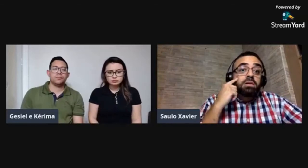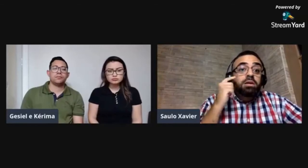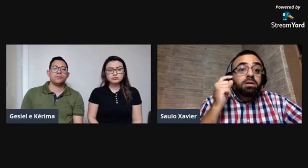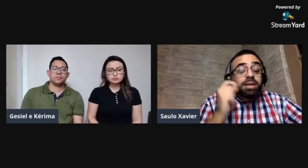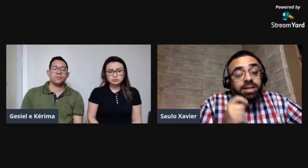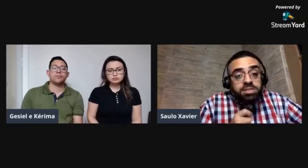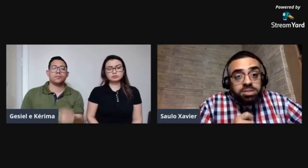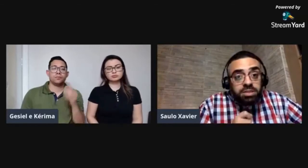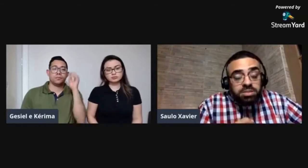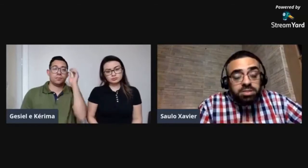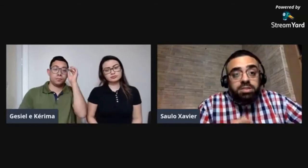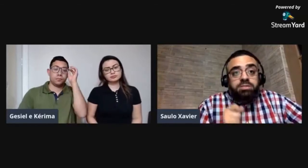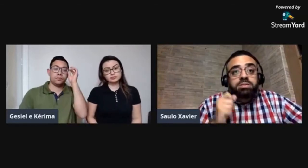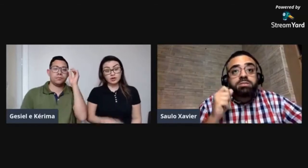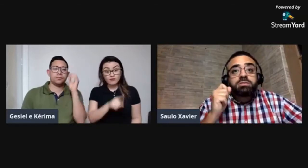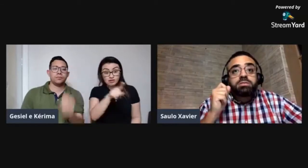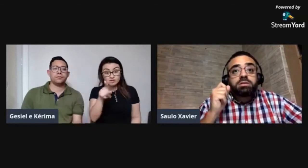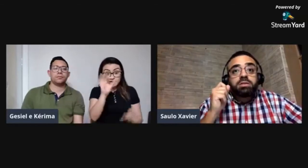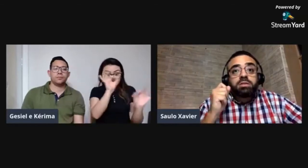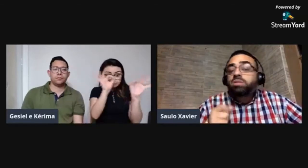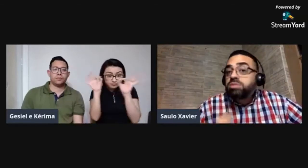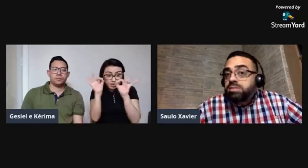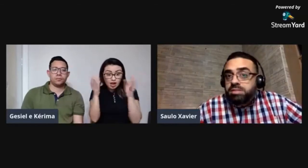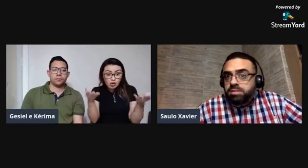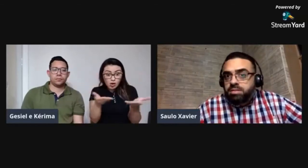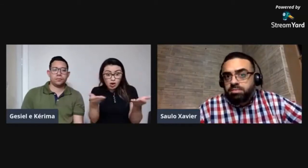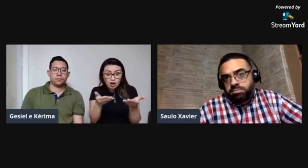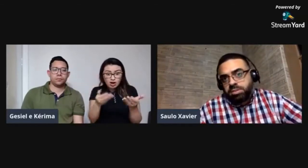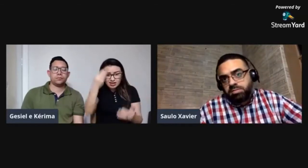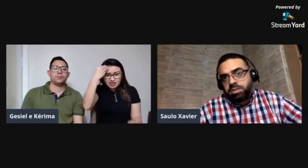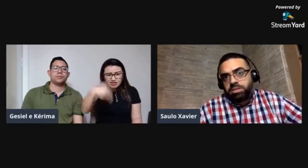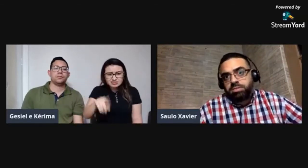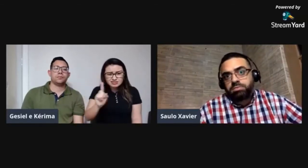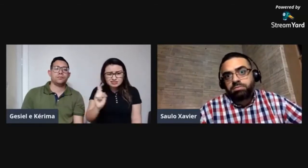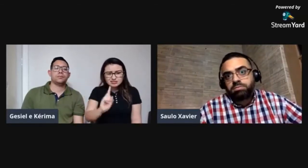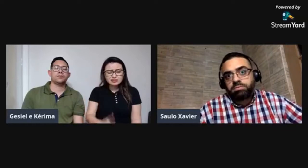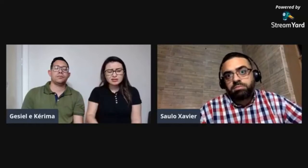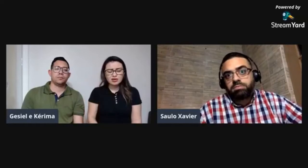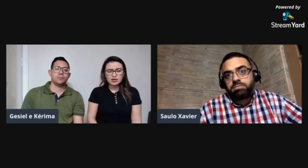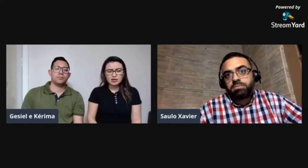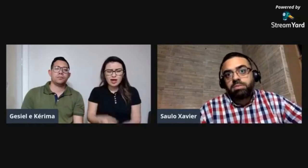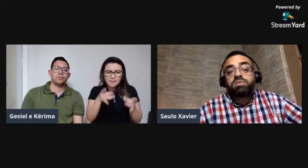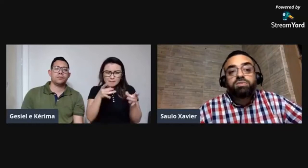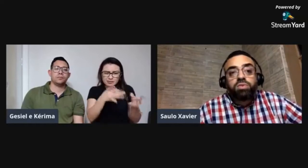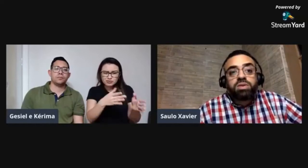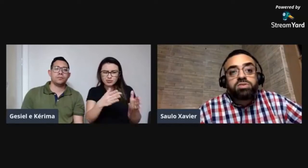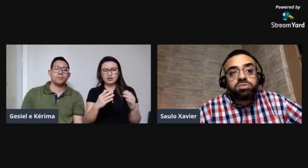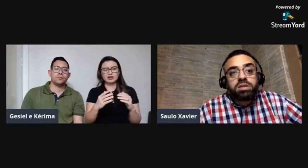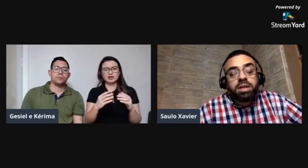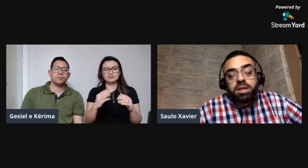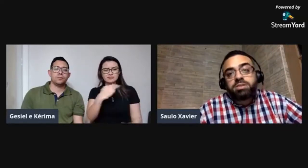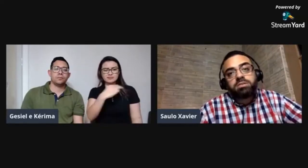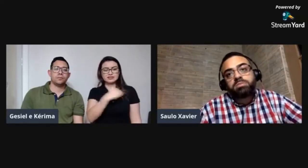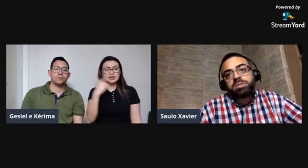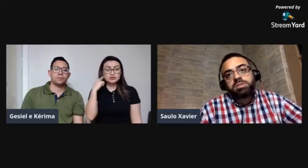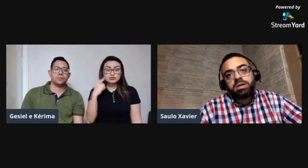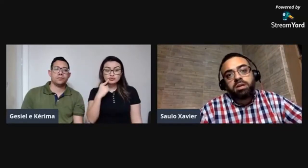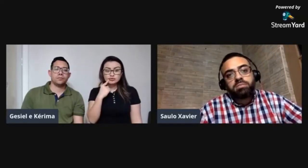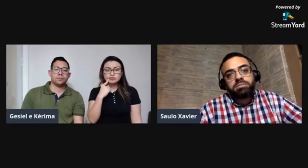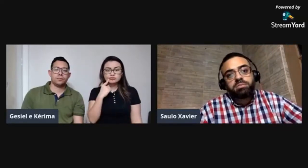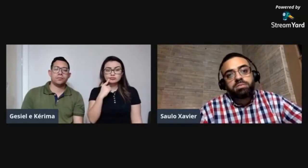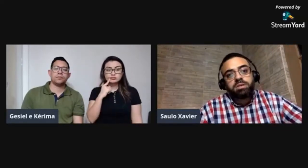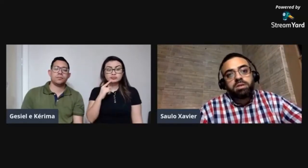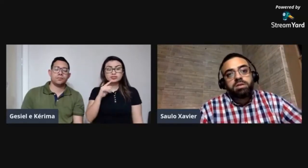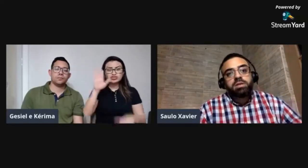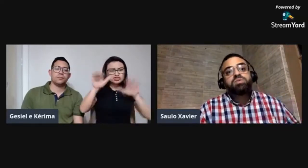assim, quem está assistindo a gente, não desista na sua igreja. Envolva a sua igreja com o